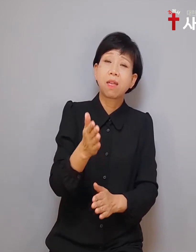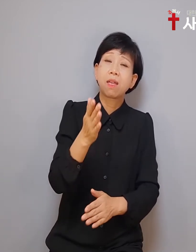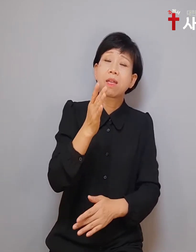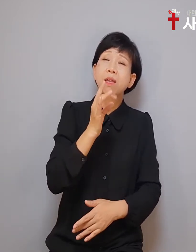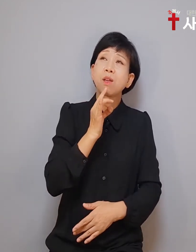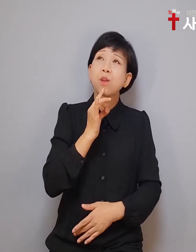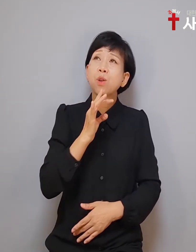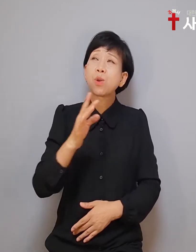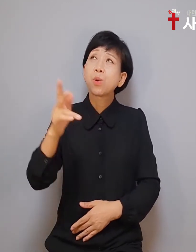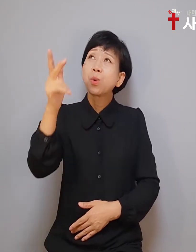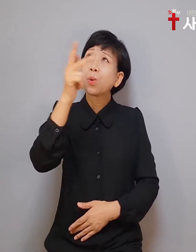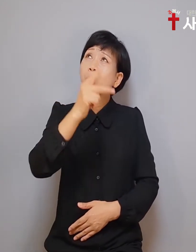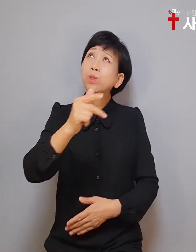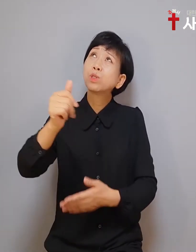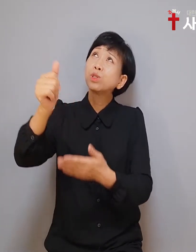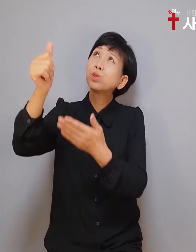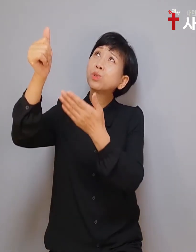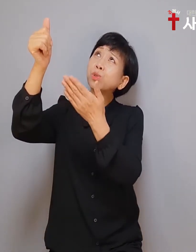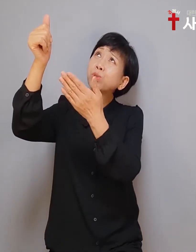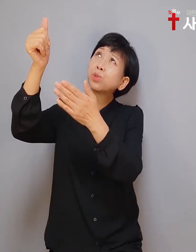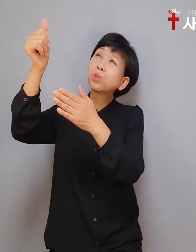없네 오직